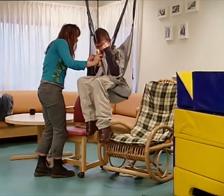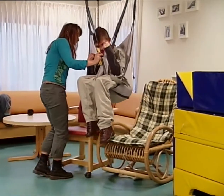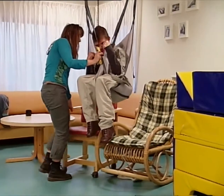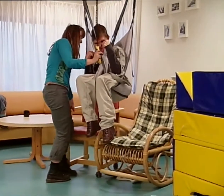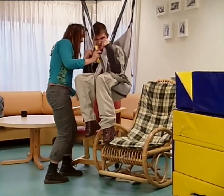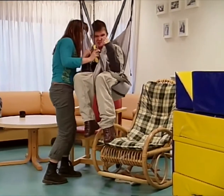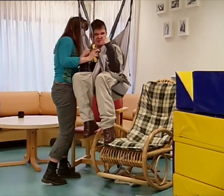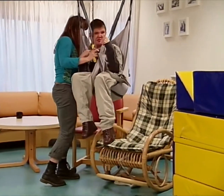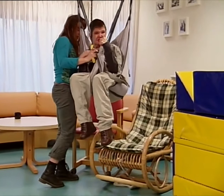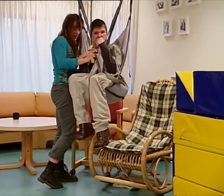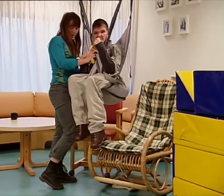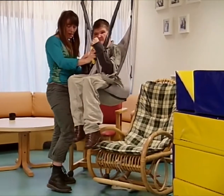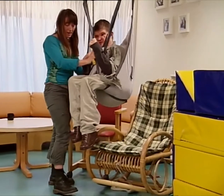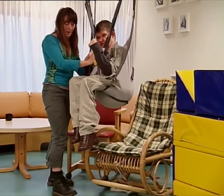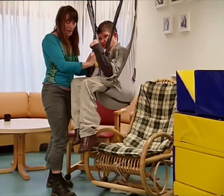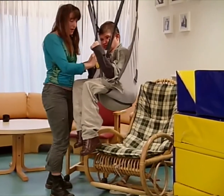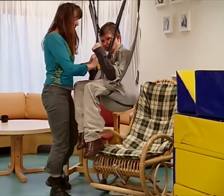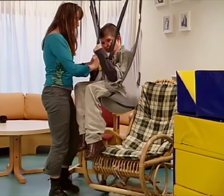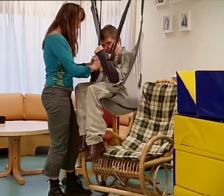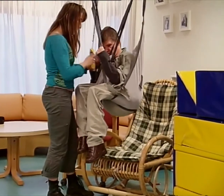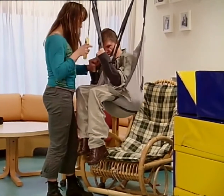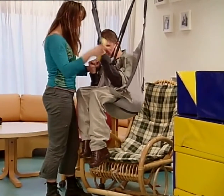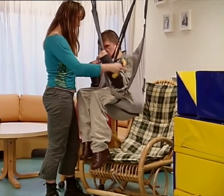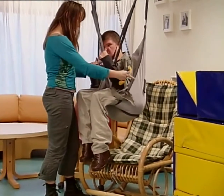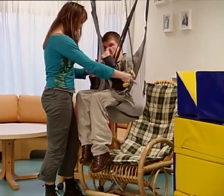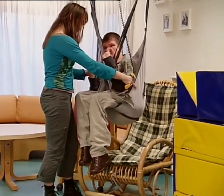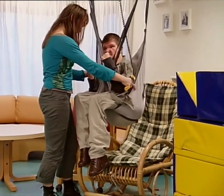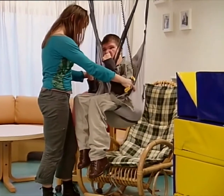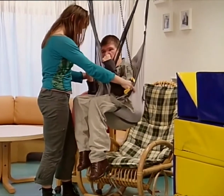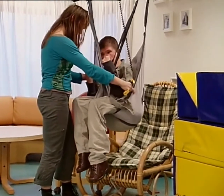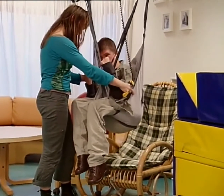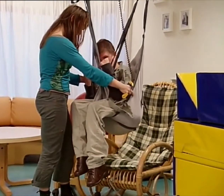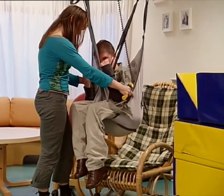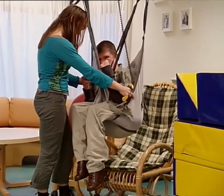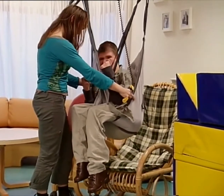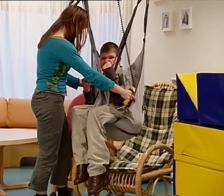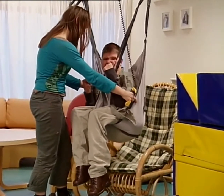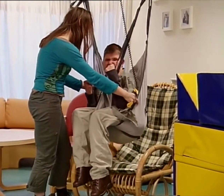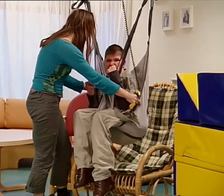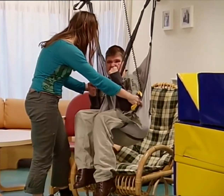Het grote voordeel van deze vrijhangende tillift is dat je de hele tijd contact kan houden.